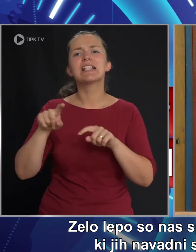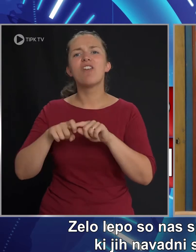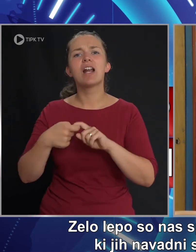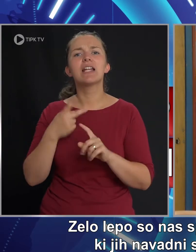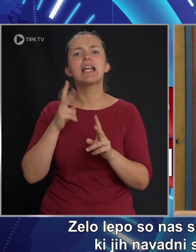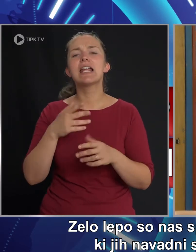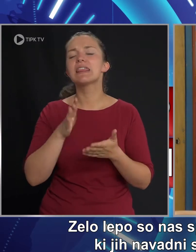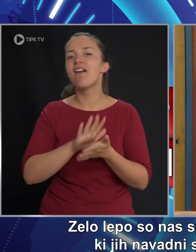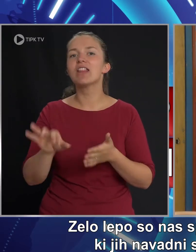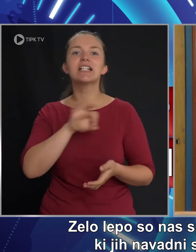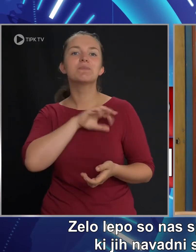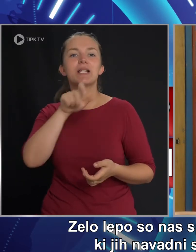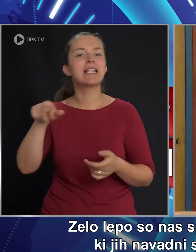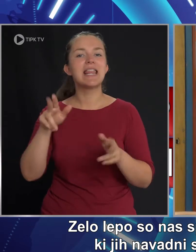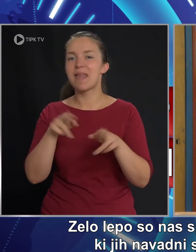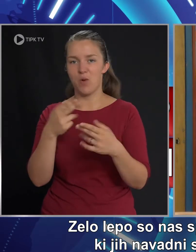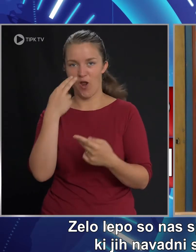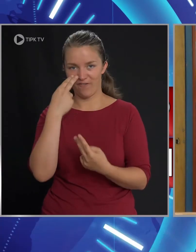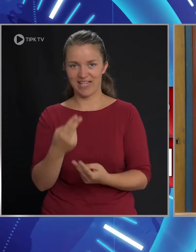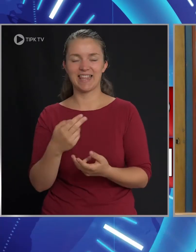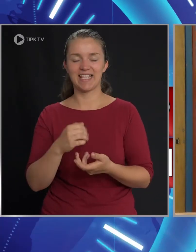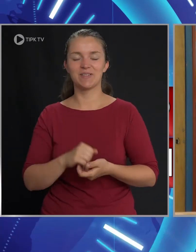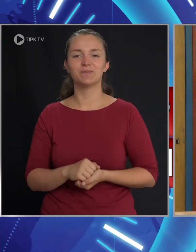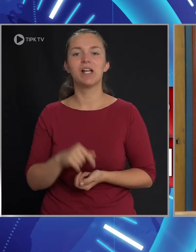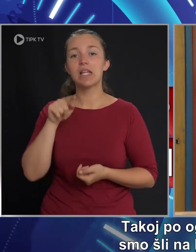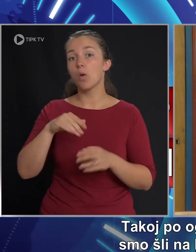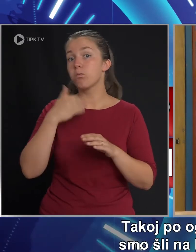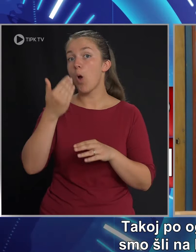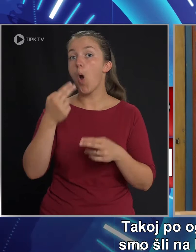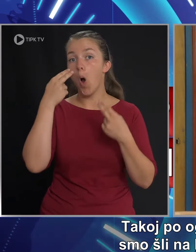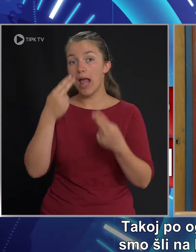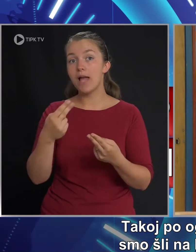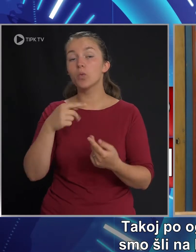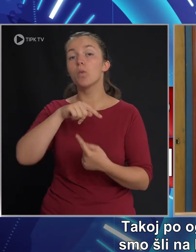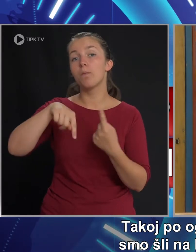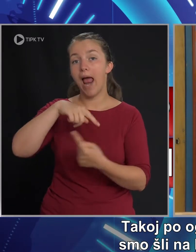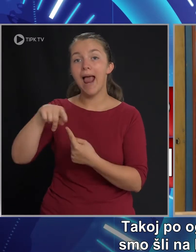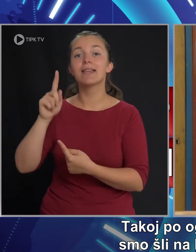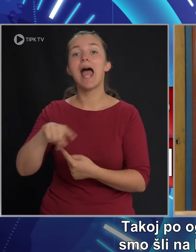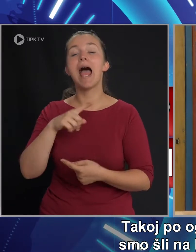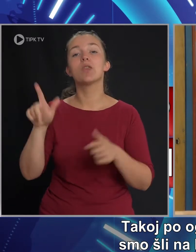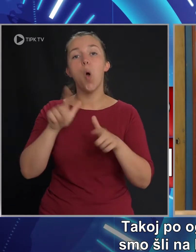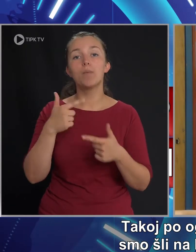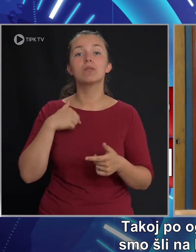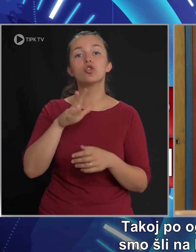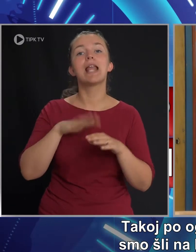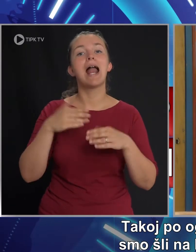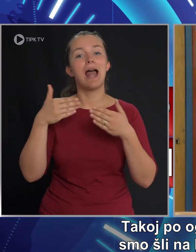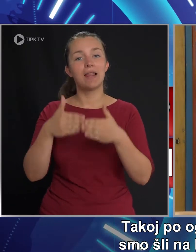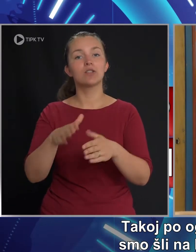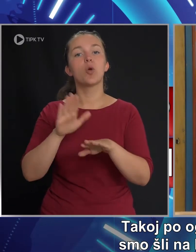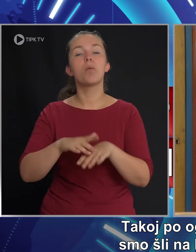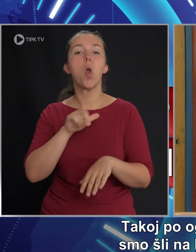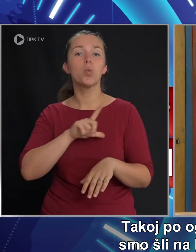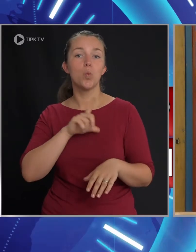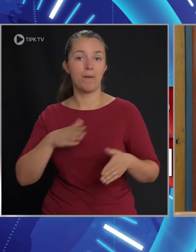stvari, ki jih navadni smrtniki ne morejo videti. Tako po ogledu opere in baleta smo šli na ladico